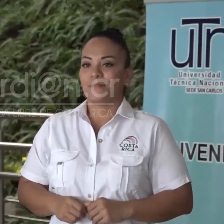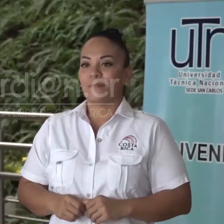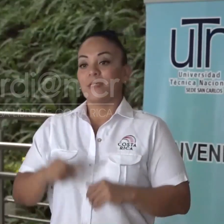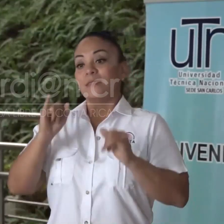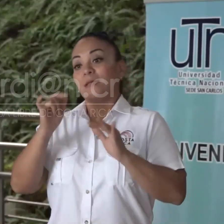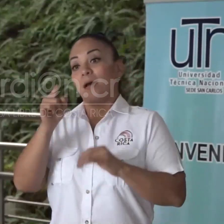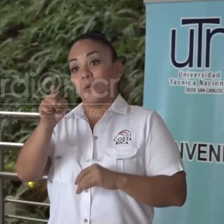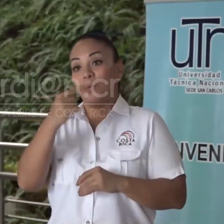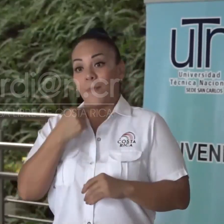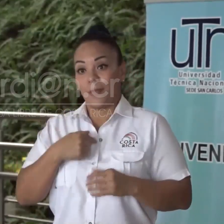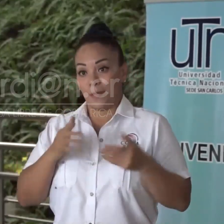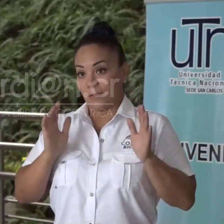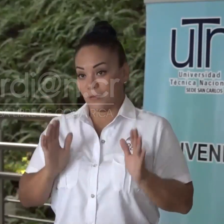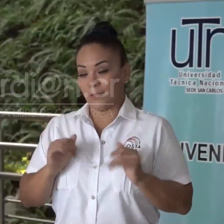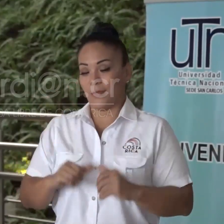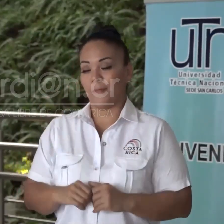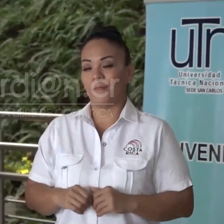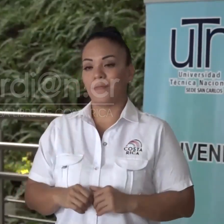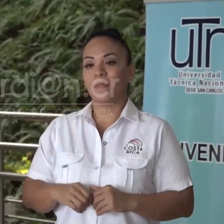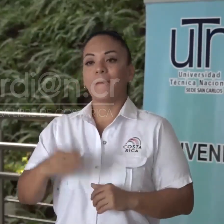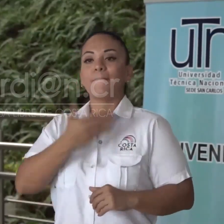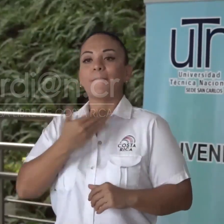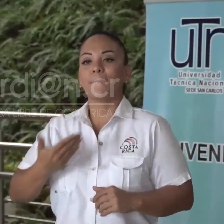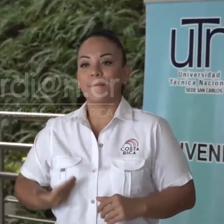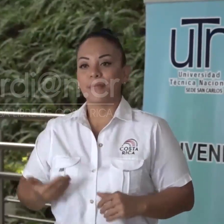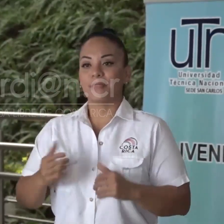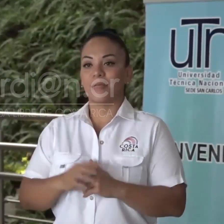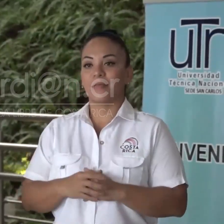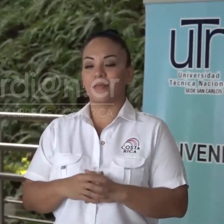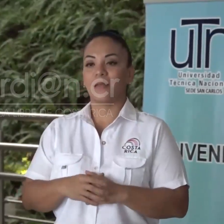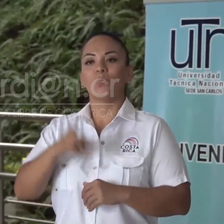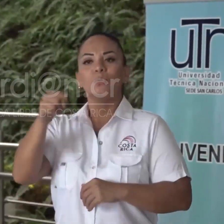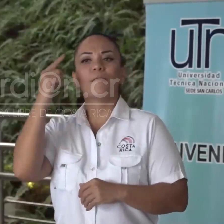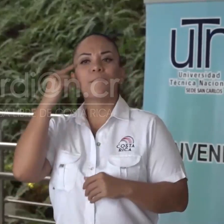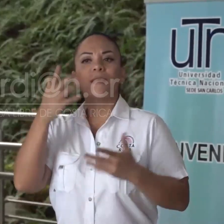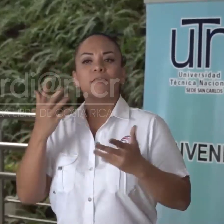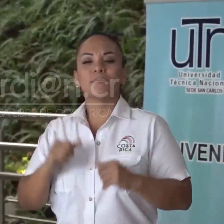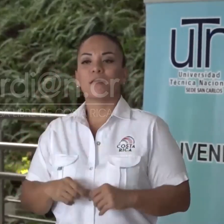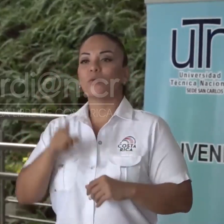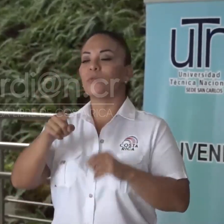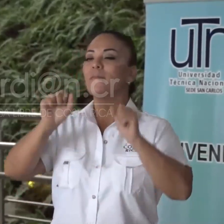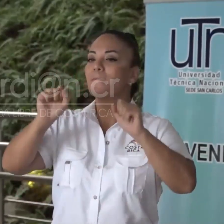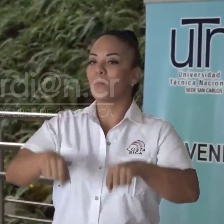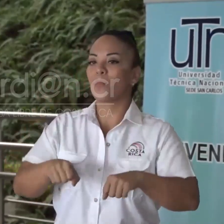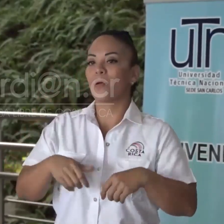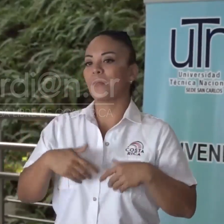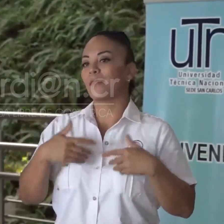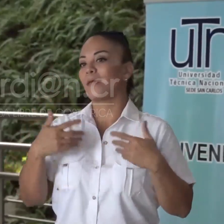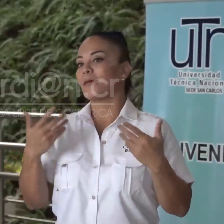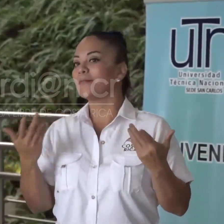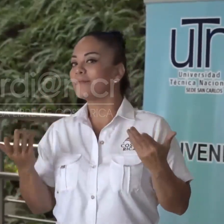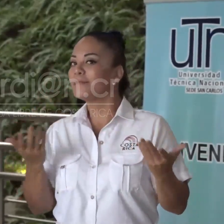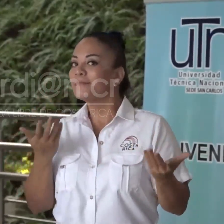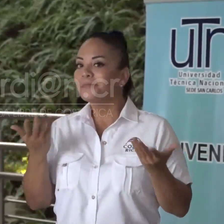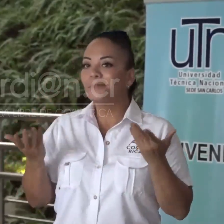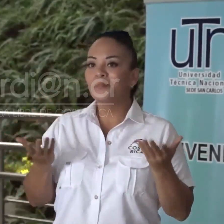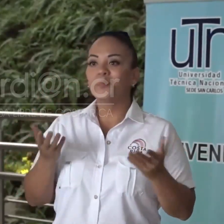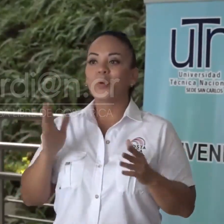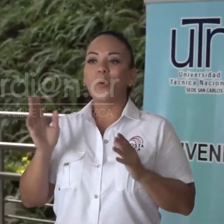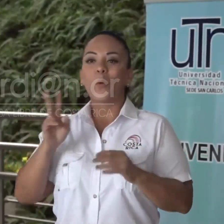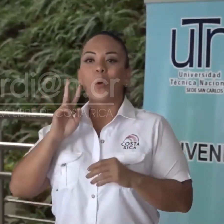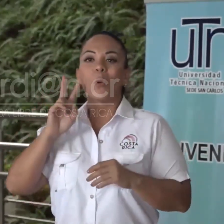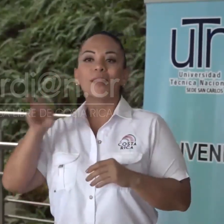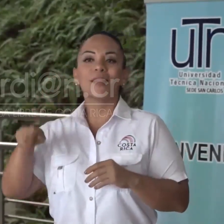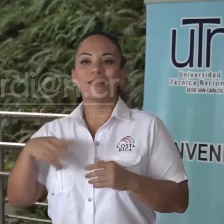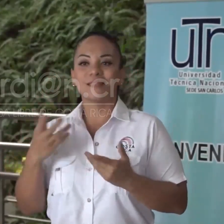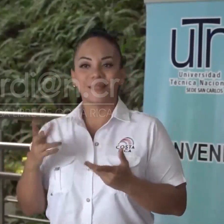mí me dice usted, presidente, usted piensa que usted puede distraer, por decirlo de alguna